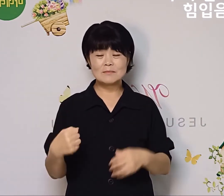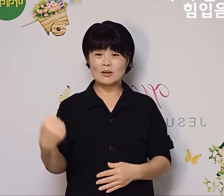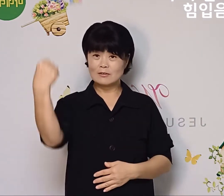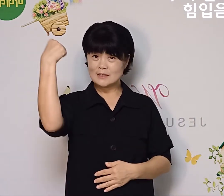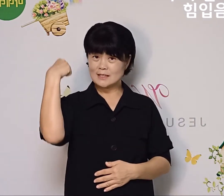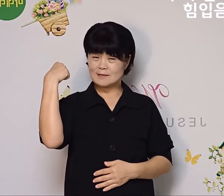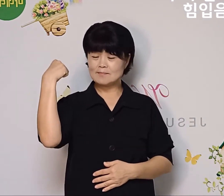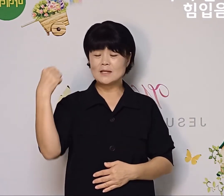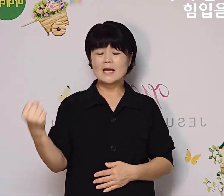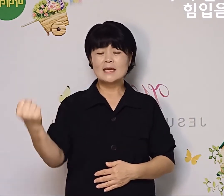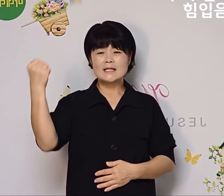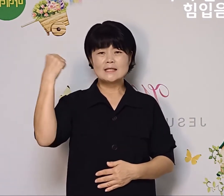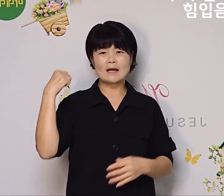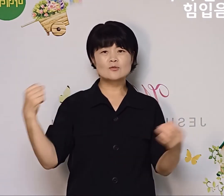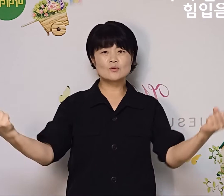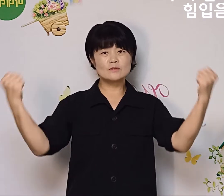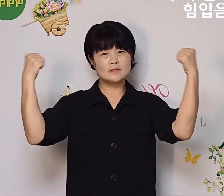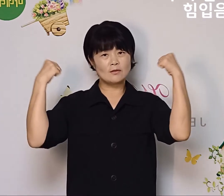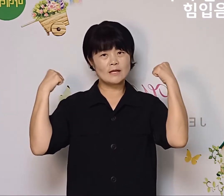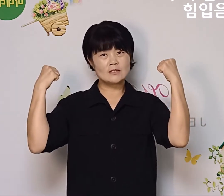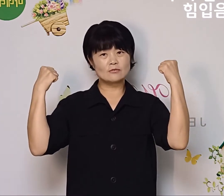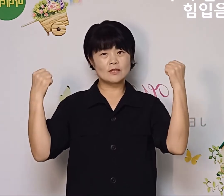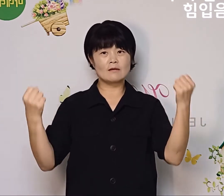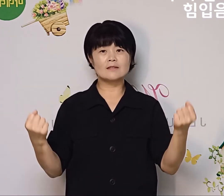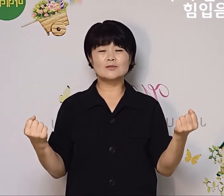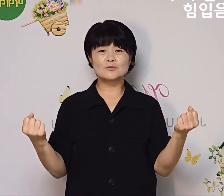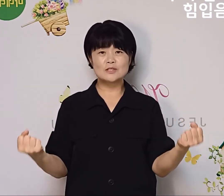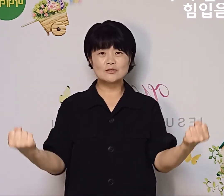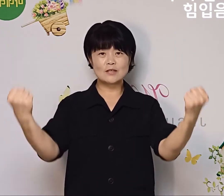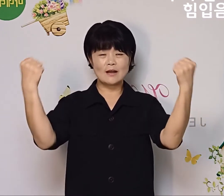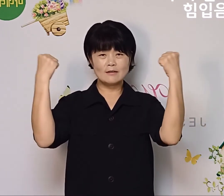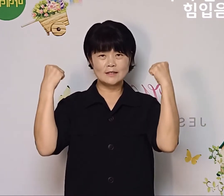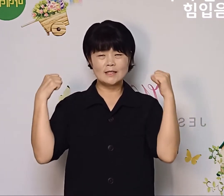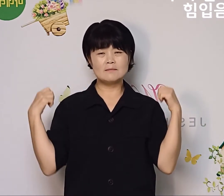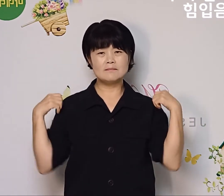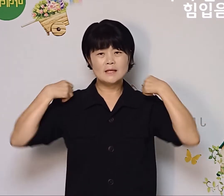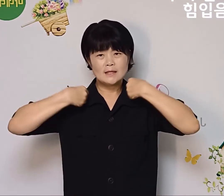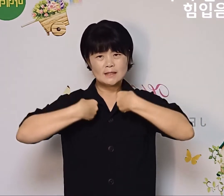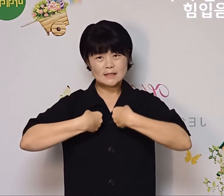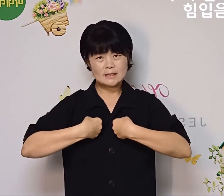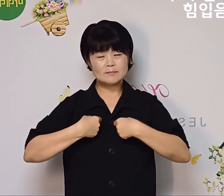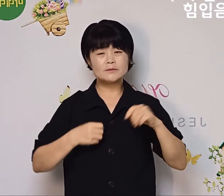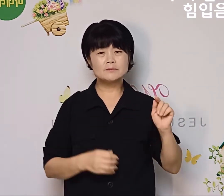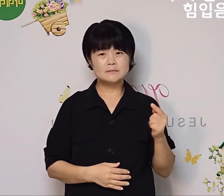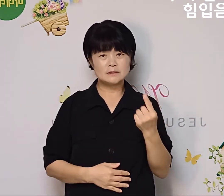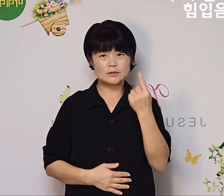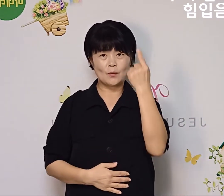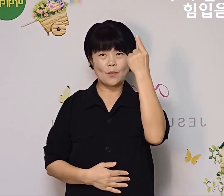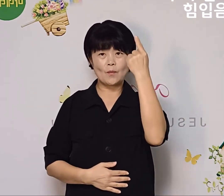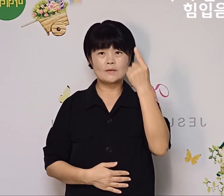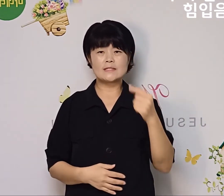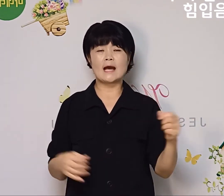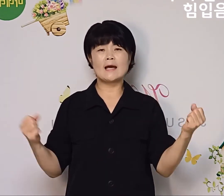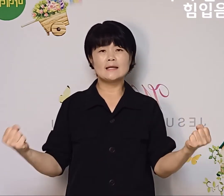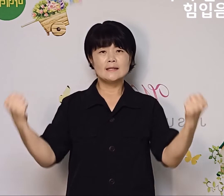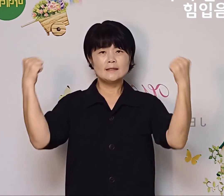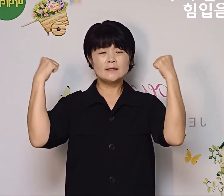힘이요. 힘 양손을 이렇게 하셔도 돼요. 그게 좀 더 쉬울까요? 힘 입음으로 자